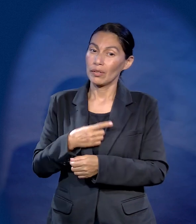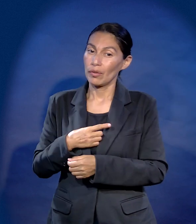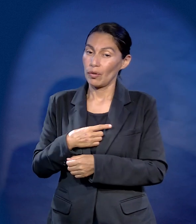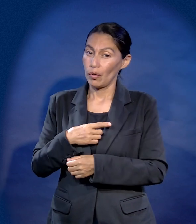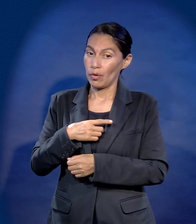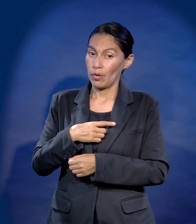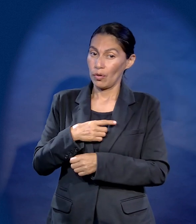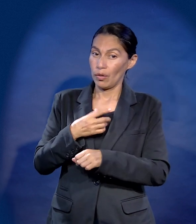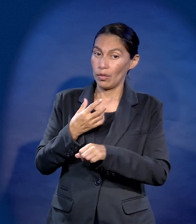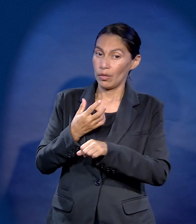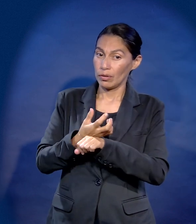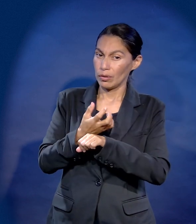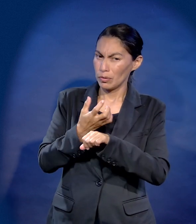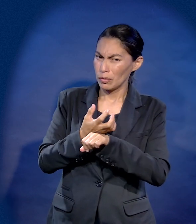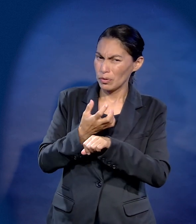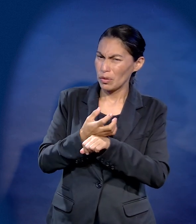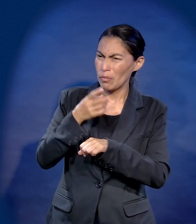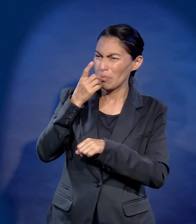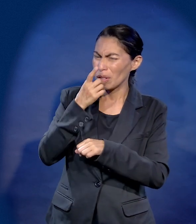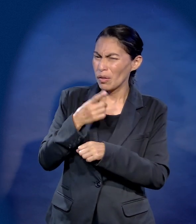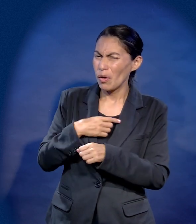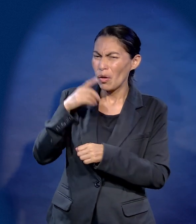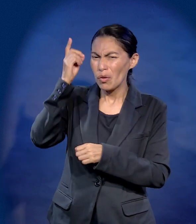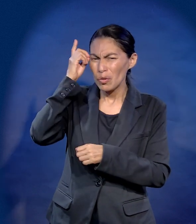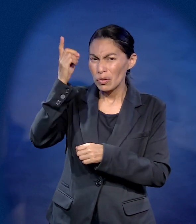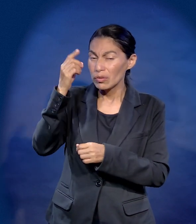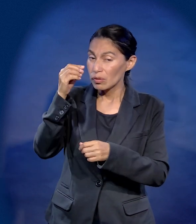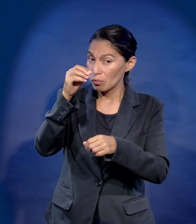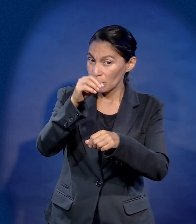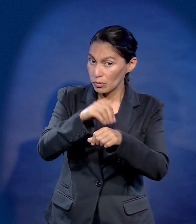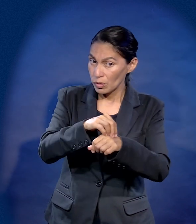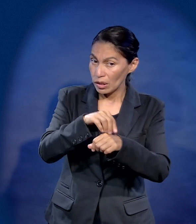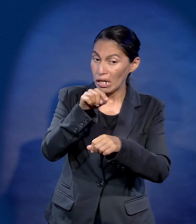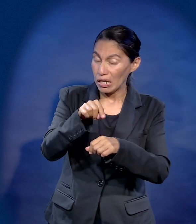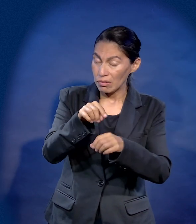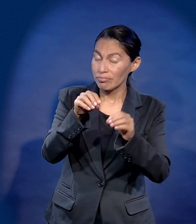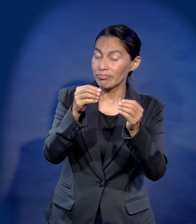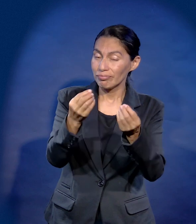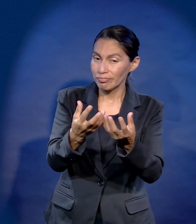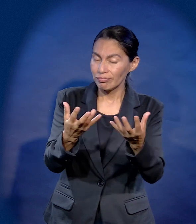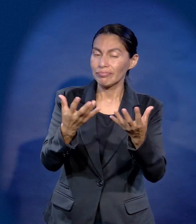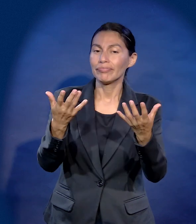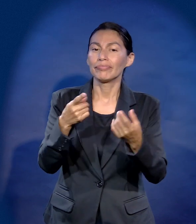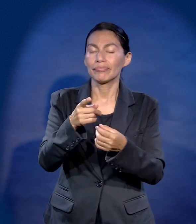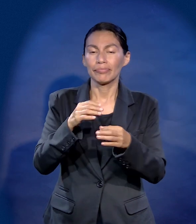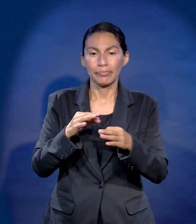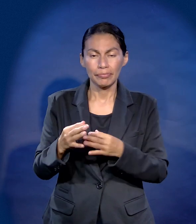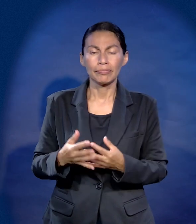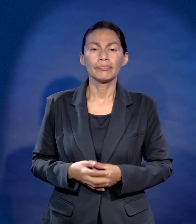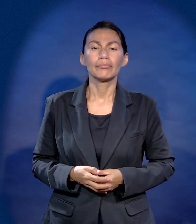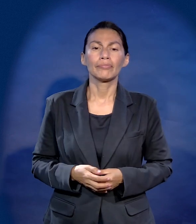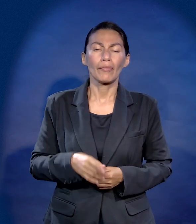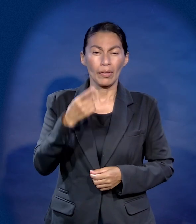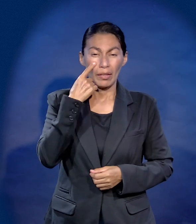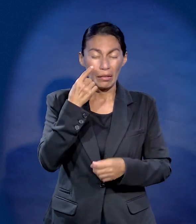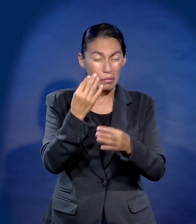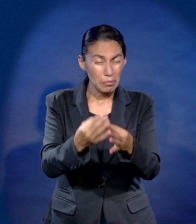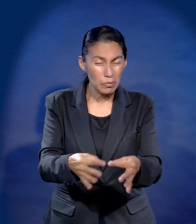Luisito, donde Dios te plante es preciso florecer. Les voy a decir algo antes de terminar que quiero que quede en sus